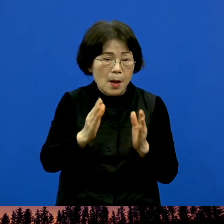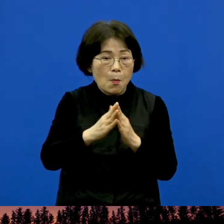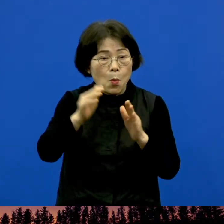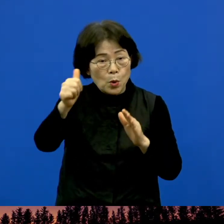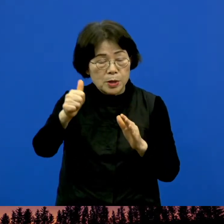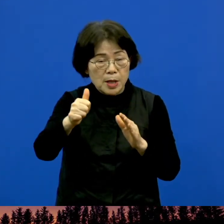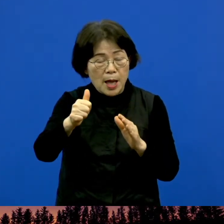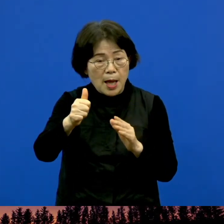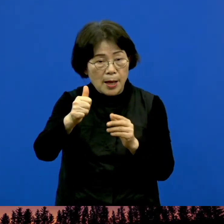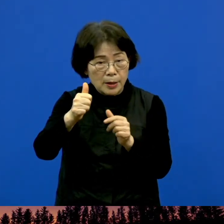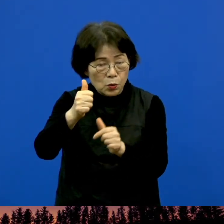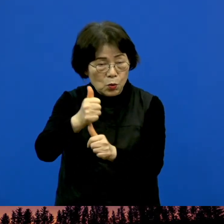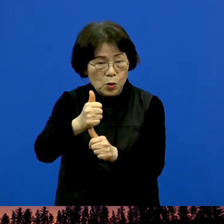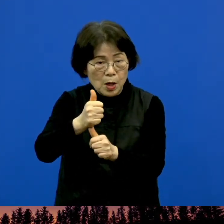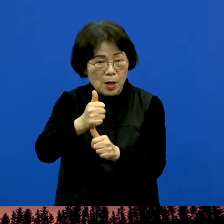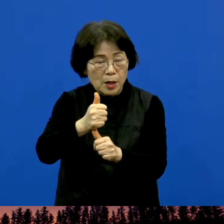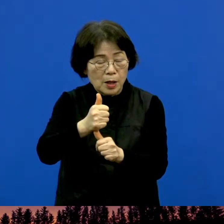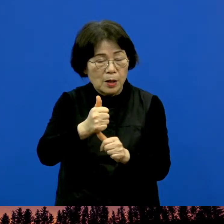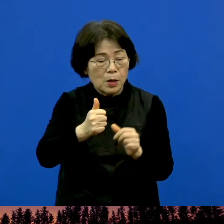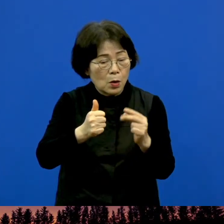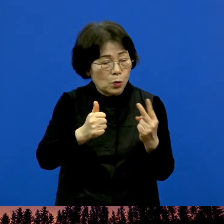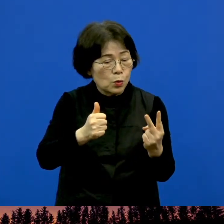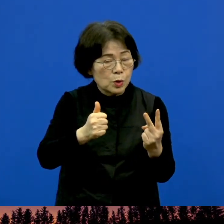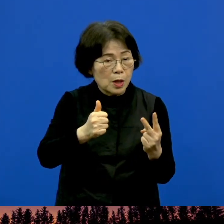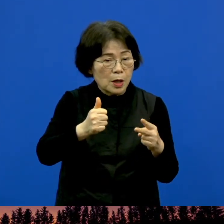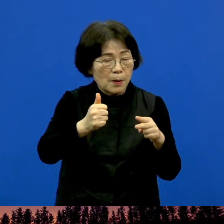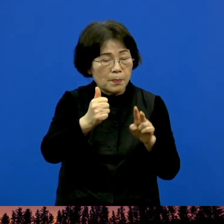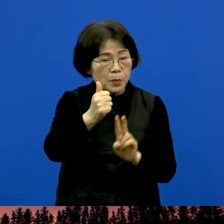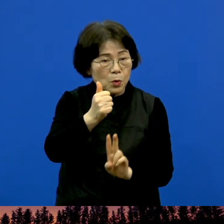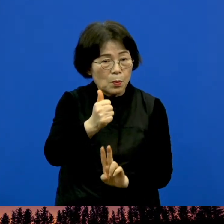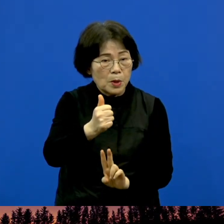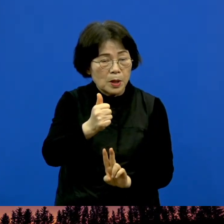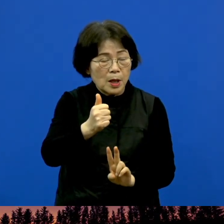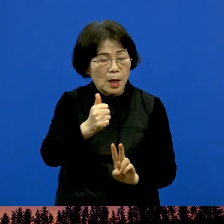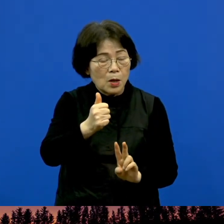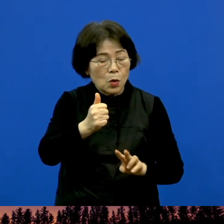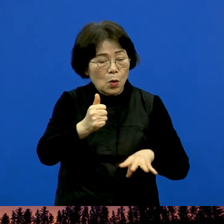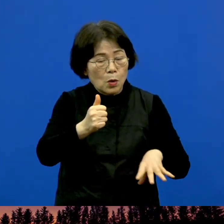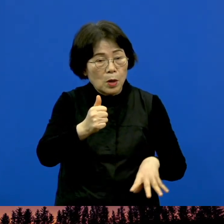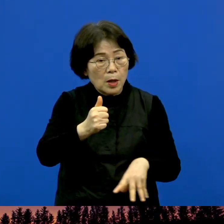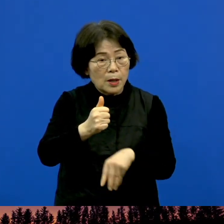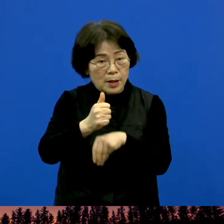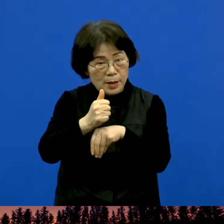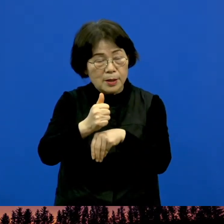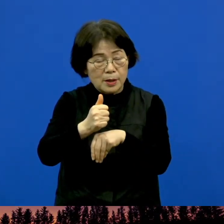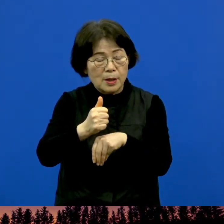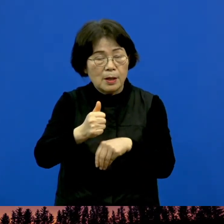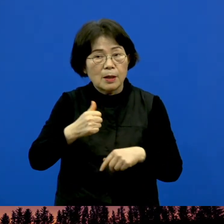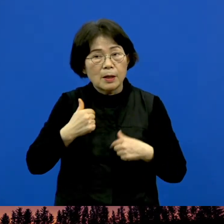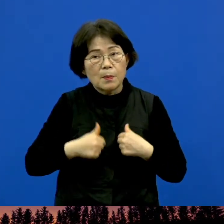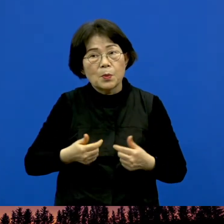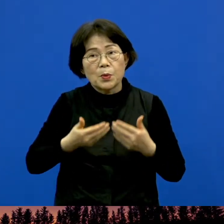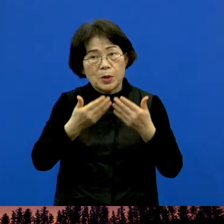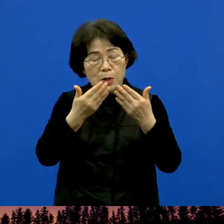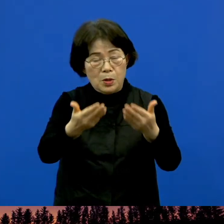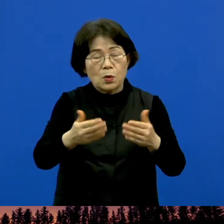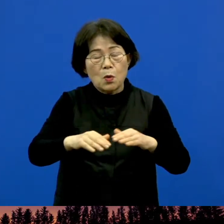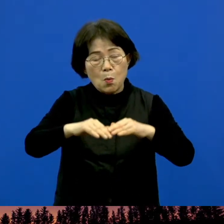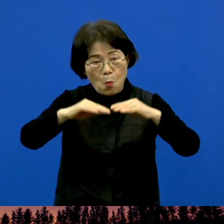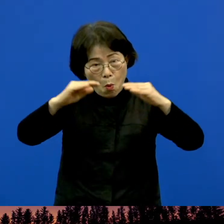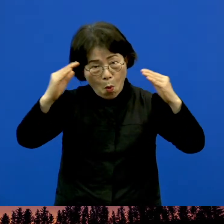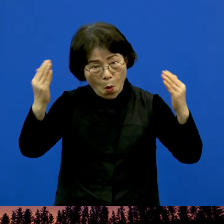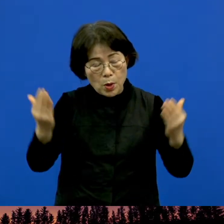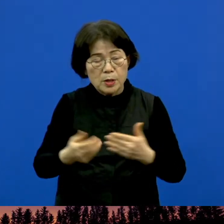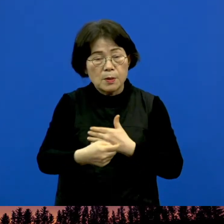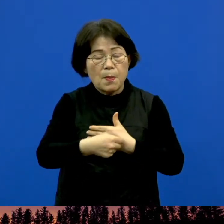지휘자는 모세고 시공자 부살렐과 오홀리압, 필요한 자재들은 백성들이 다 기쁨으로 드리고 이 완전한